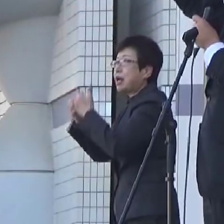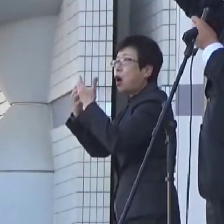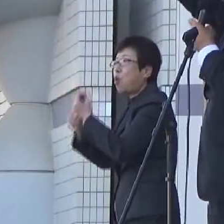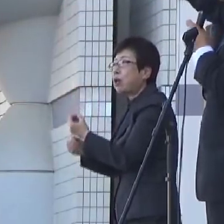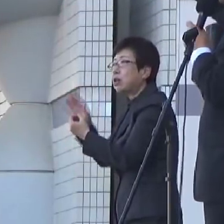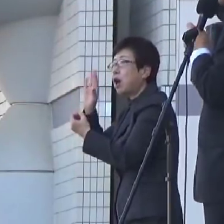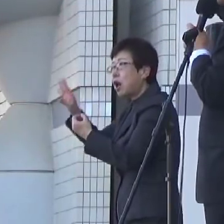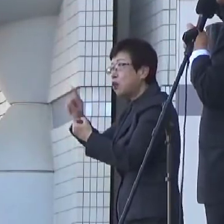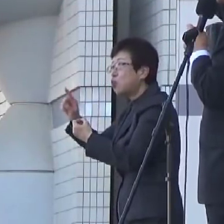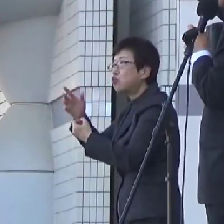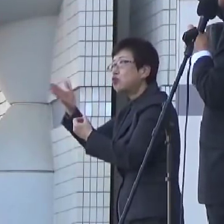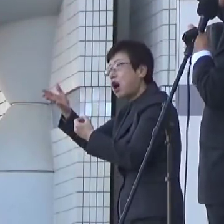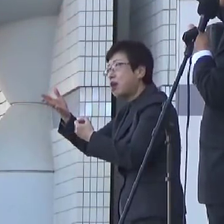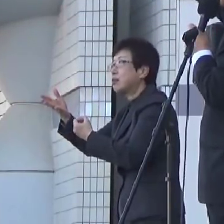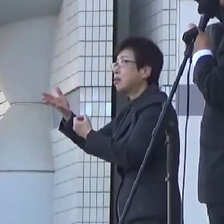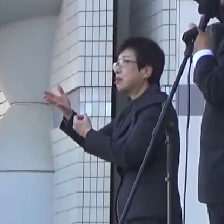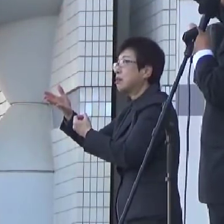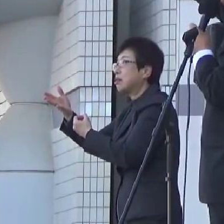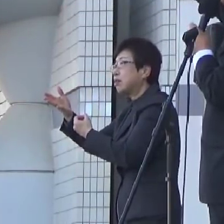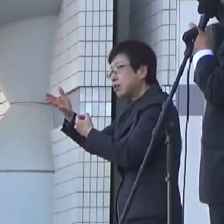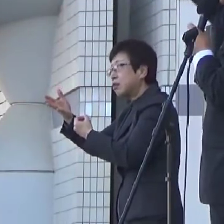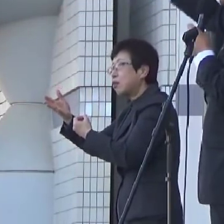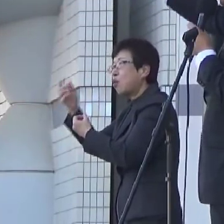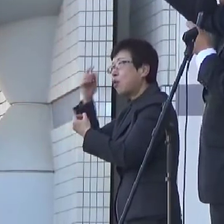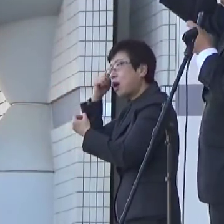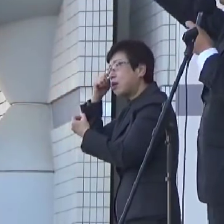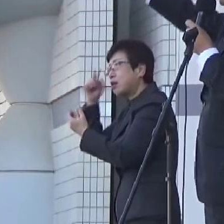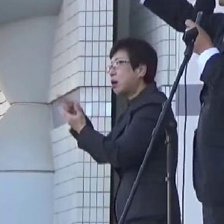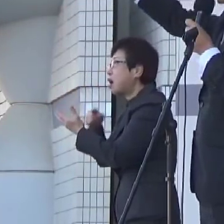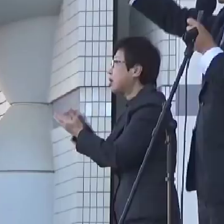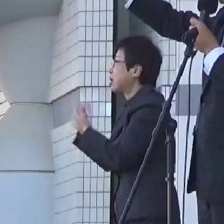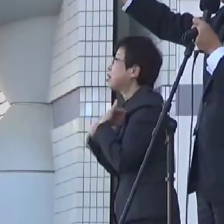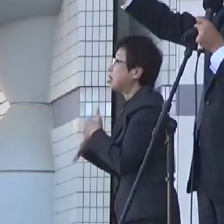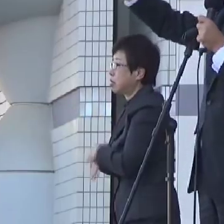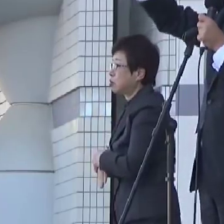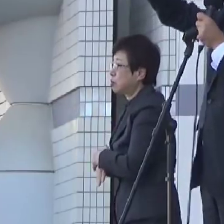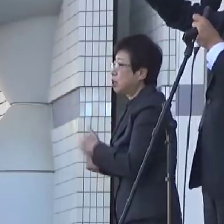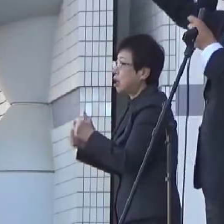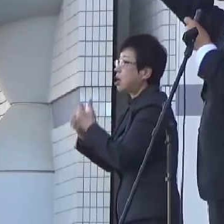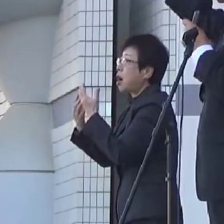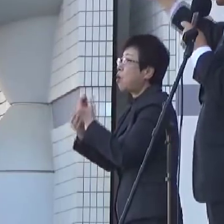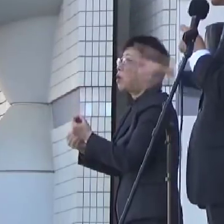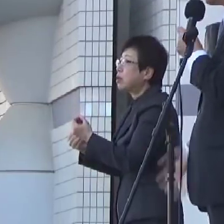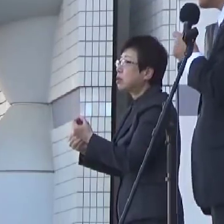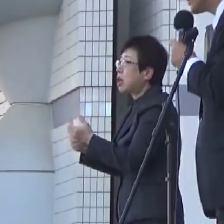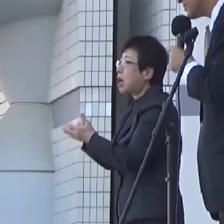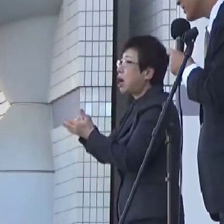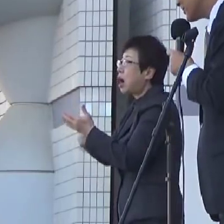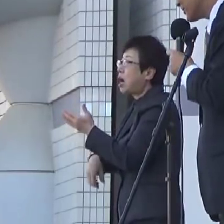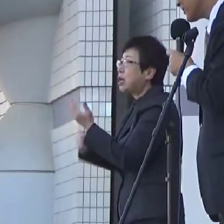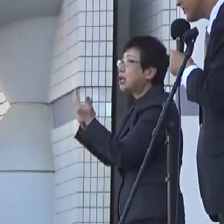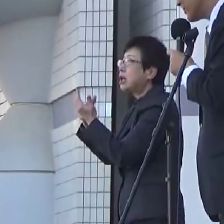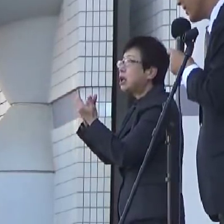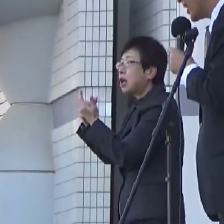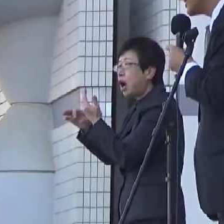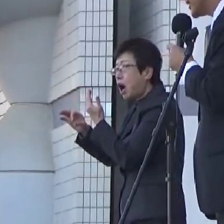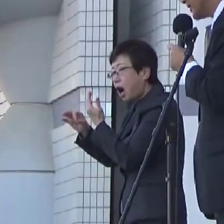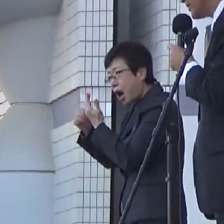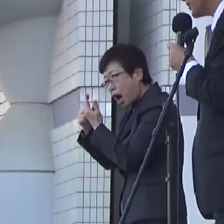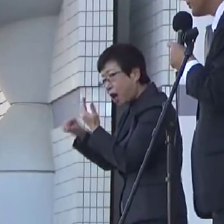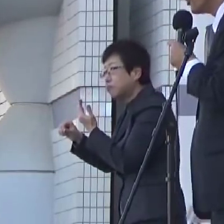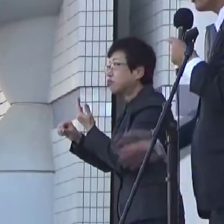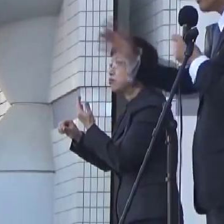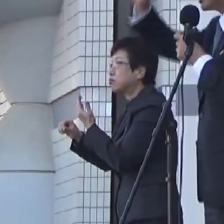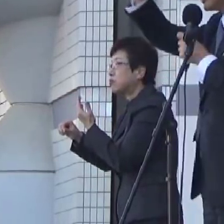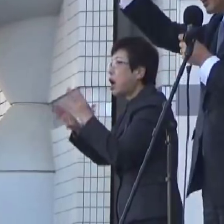案どうするかって処理を決めるわけですね。で会期が終わったら廃案になる法案もあるんですよ。廃